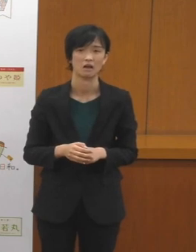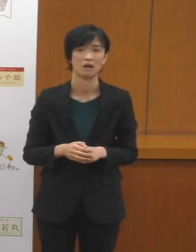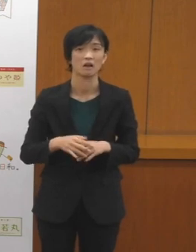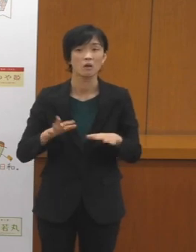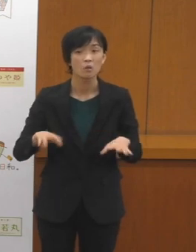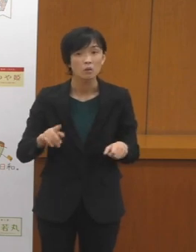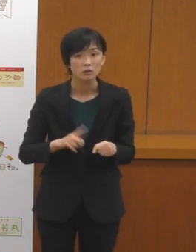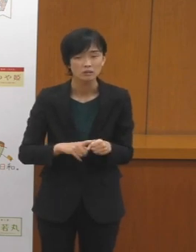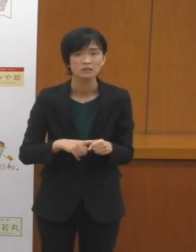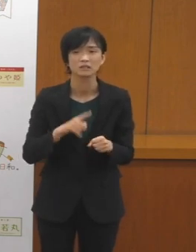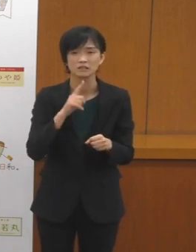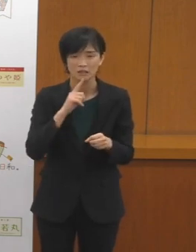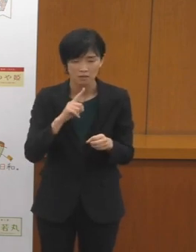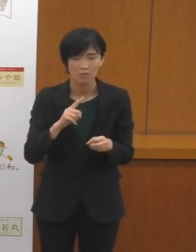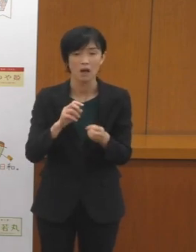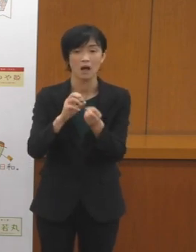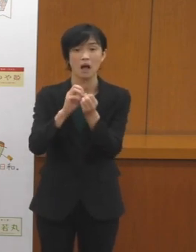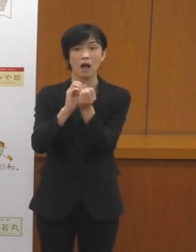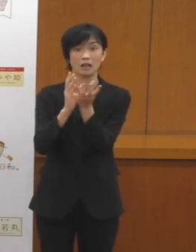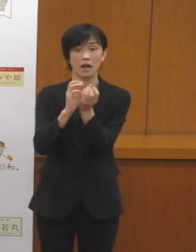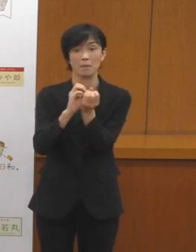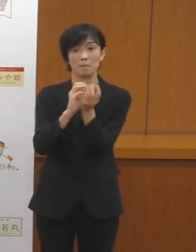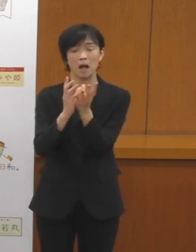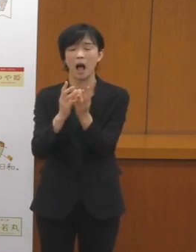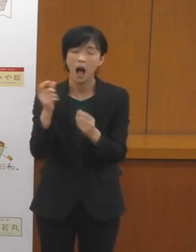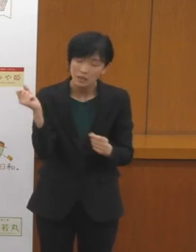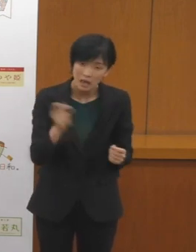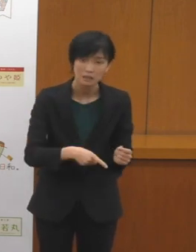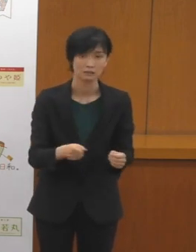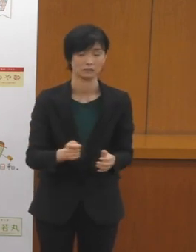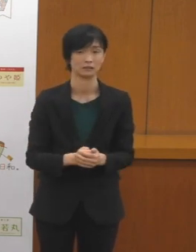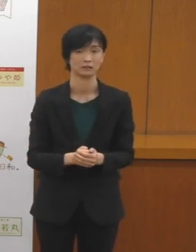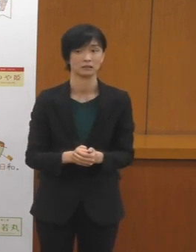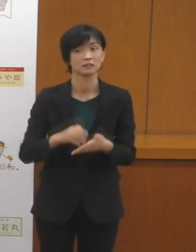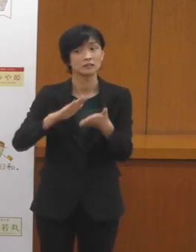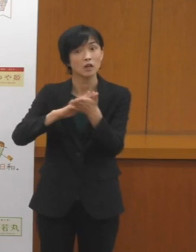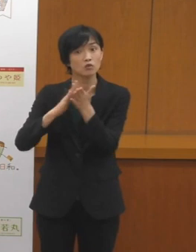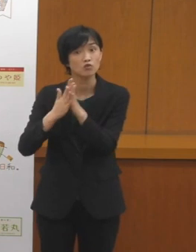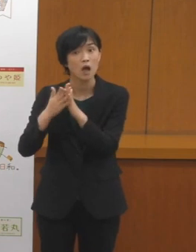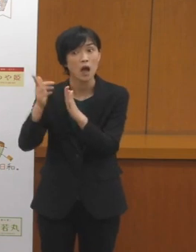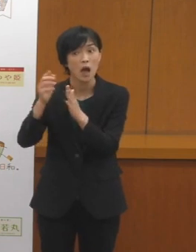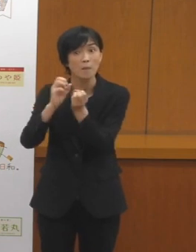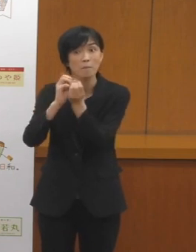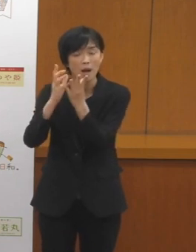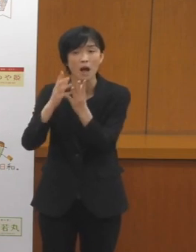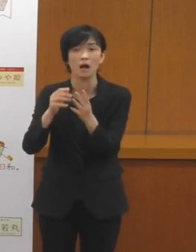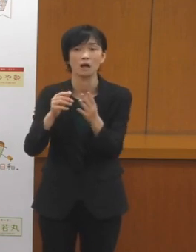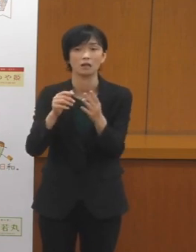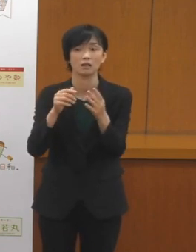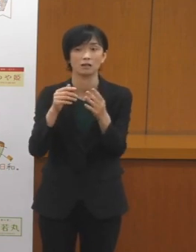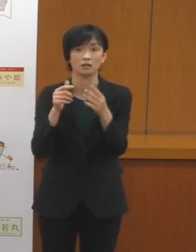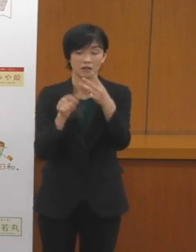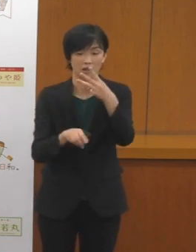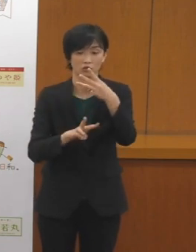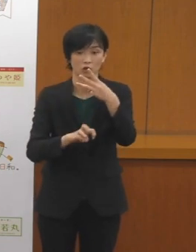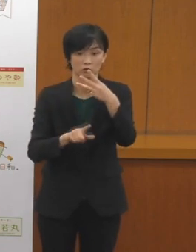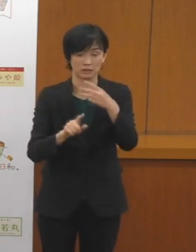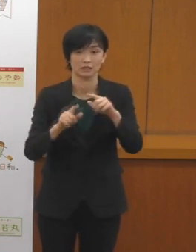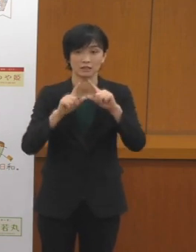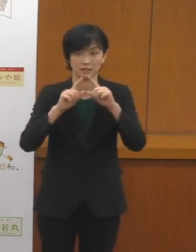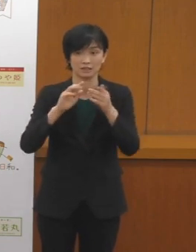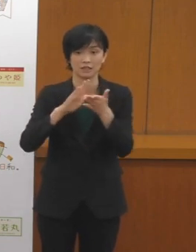あの開花が早くてですね桜の開花も3月の31日に宣言出ましたけど